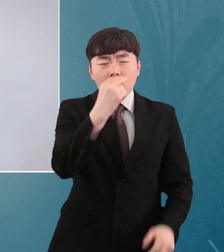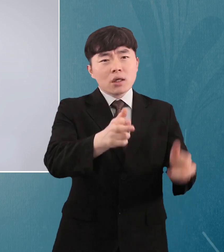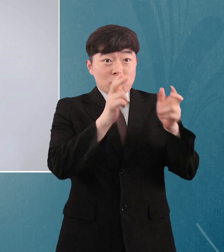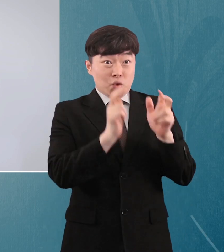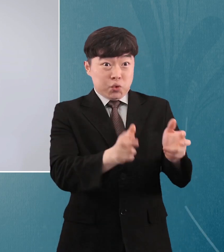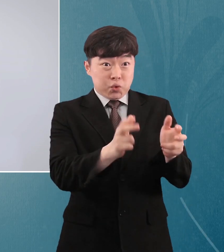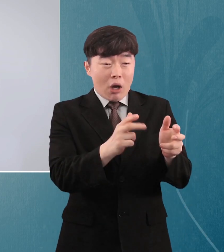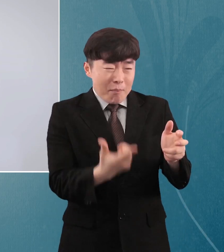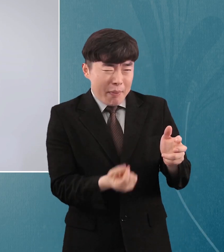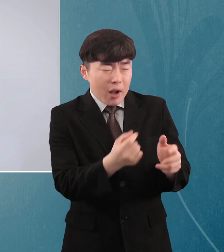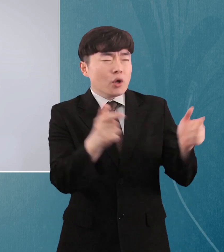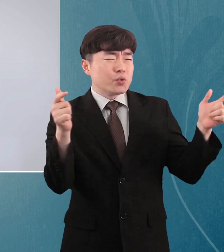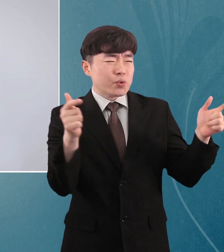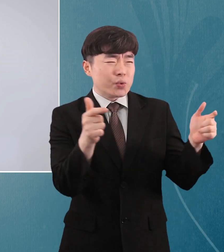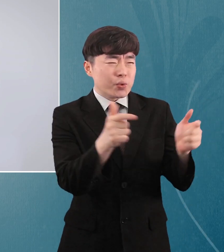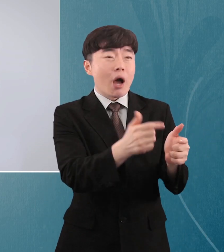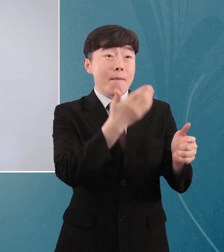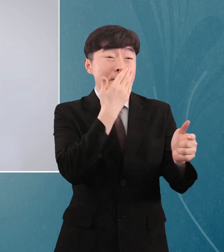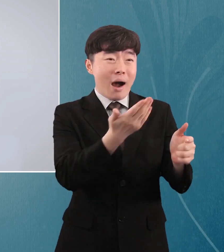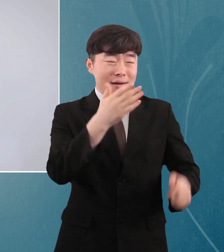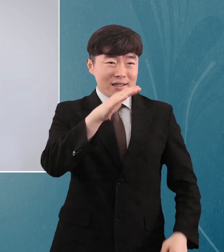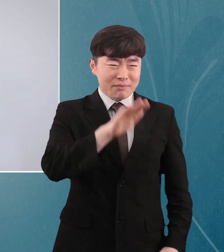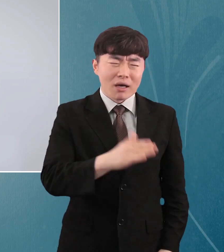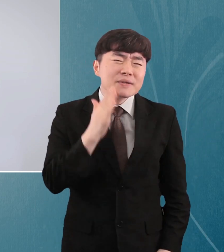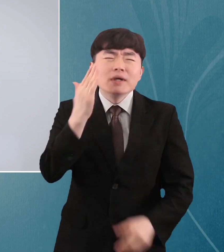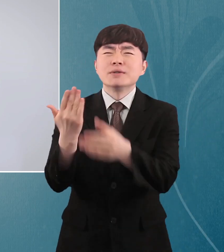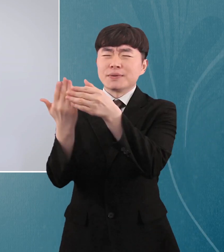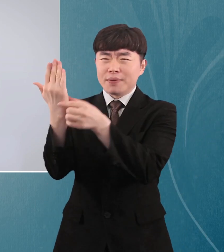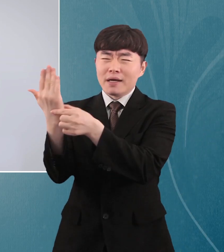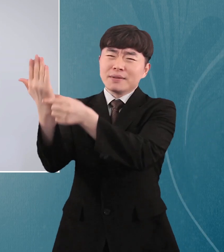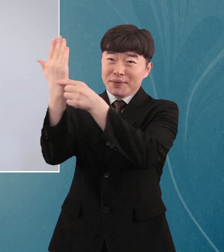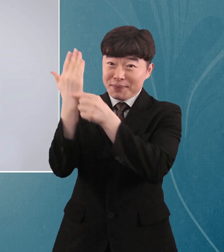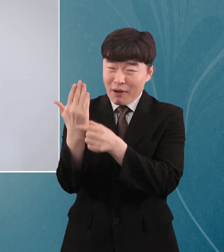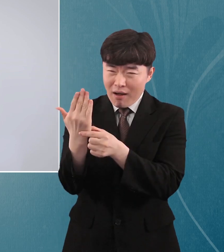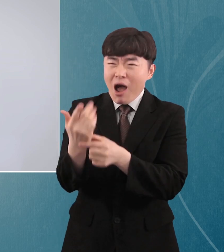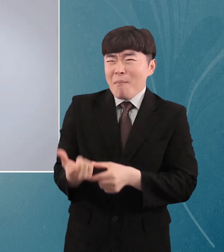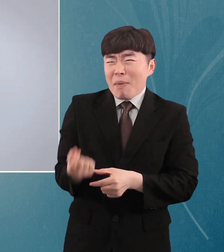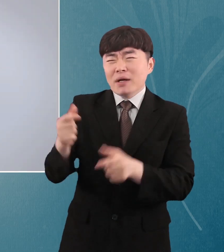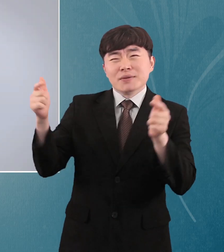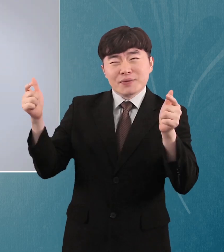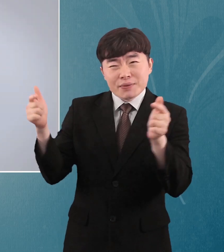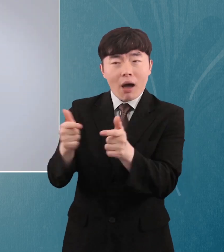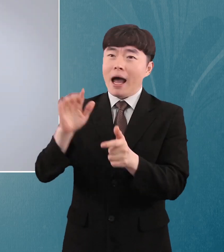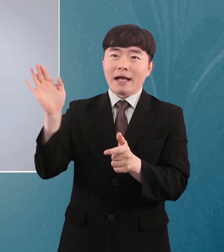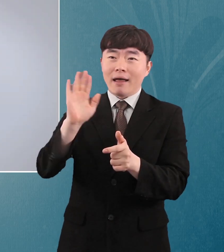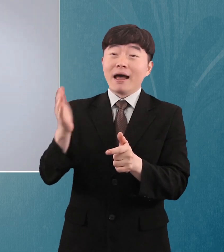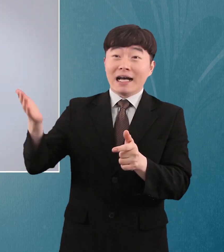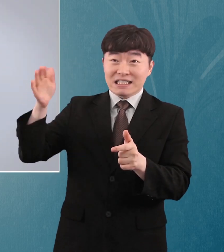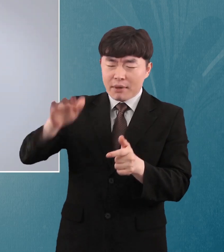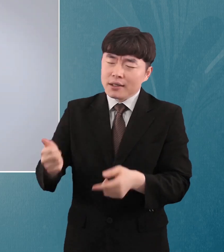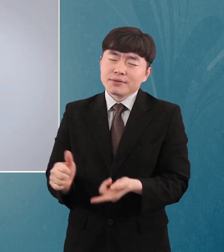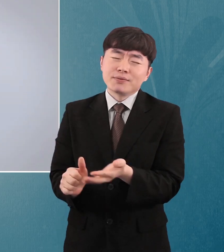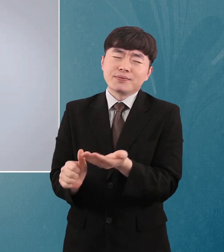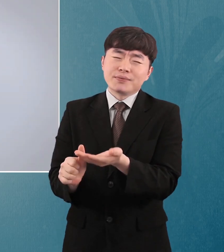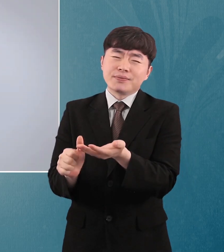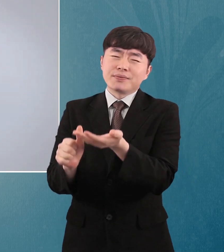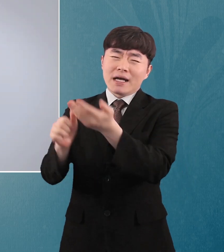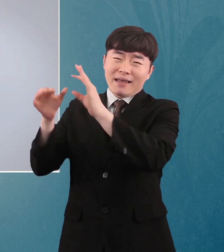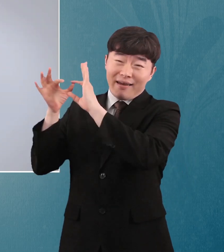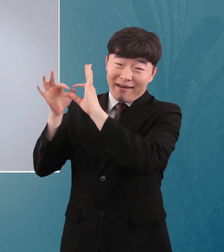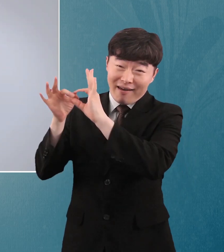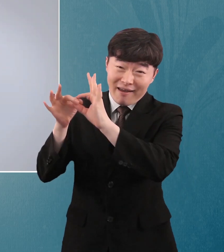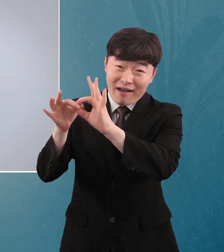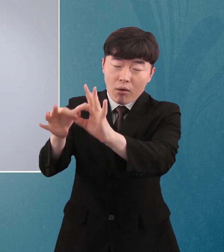식물들이 공기청정기처럼 미세먼지를 빠르게 제거하지는 않습니다만 꾸준히 키우면 실내 공기질